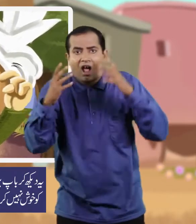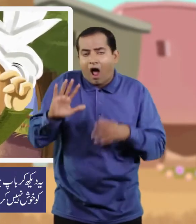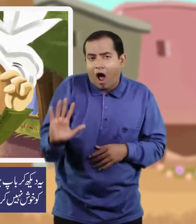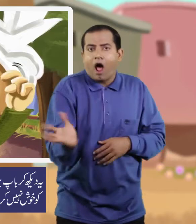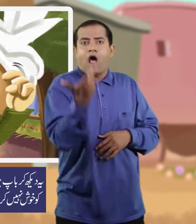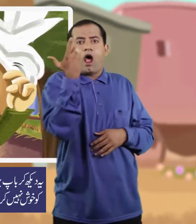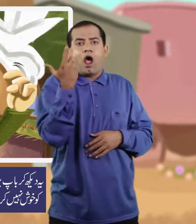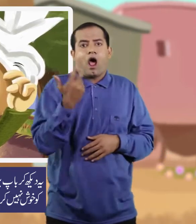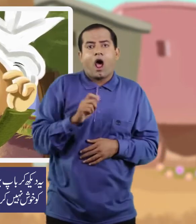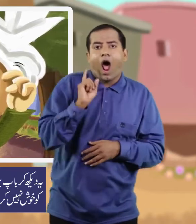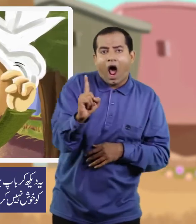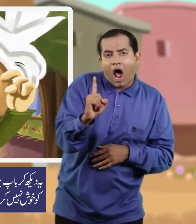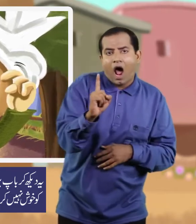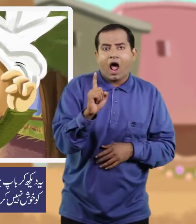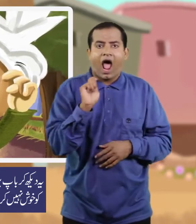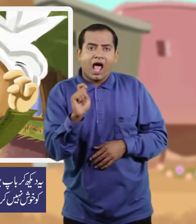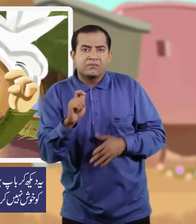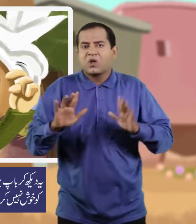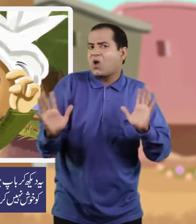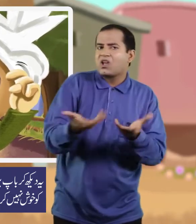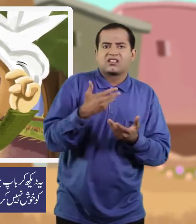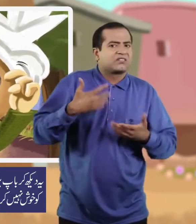करे किसी को खुश नहीं कर पा रहे थे.